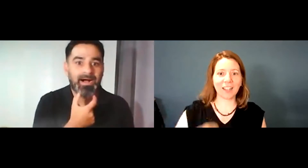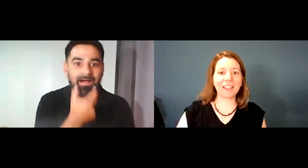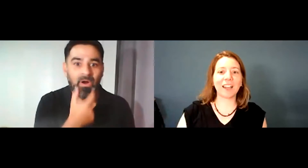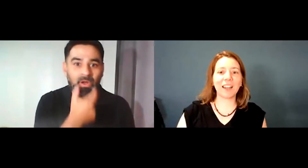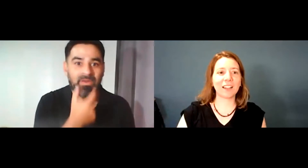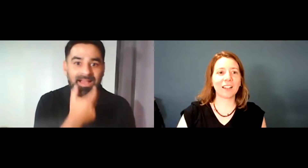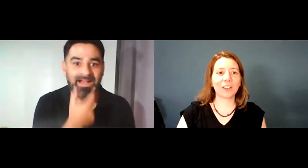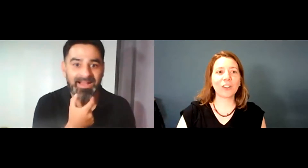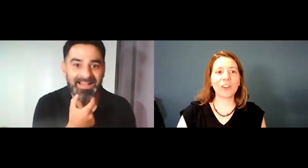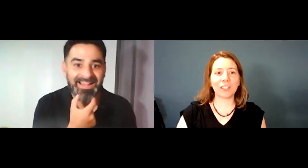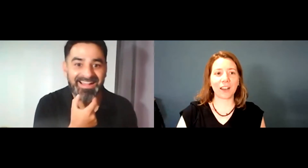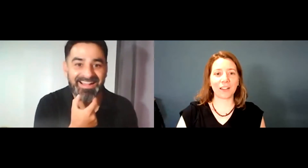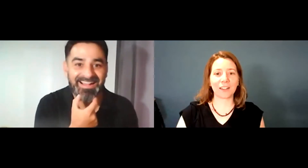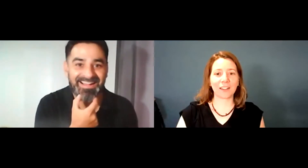está. Gloria.